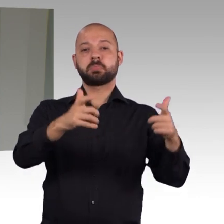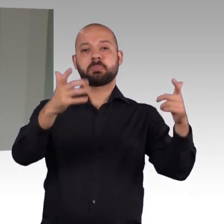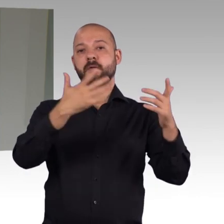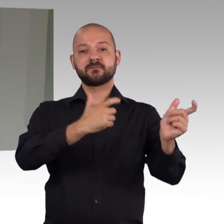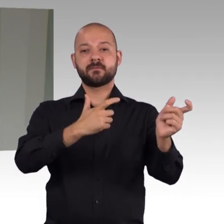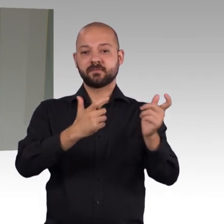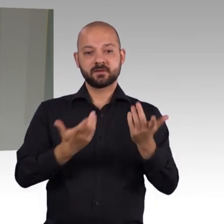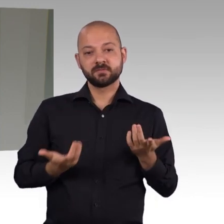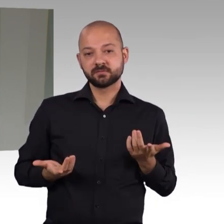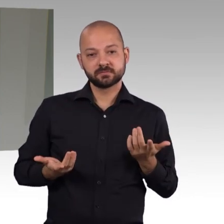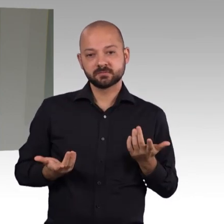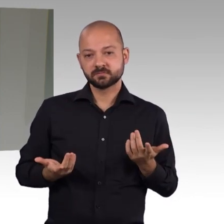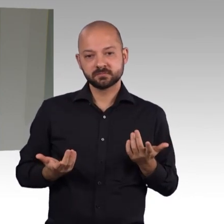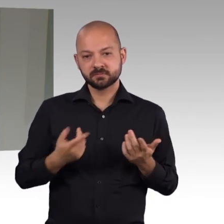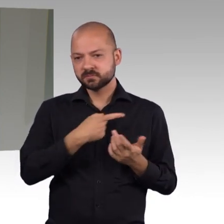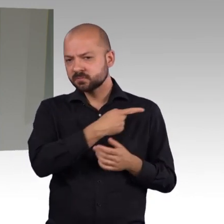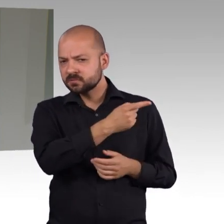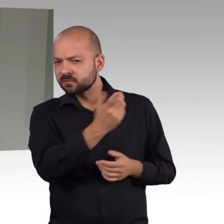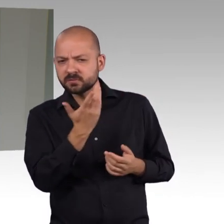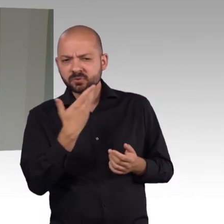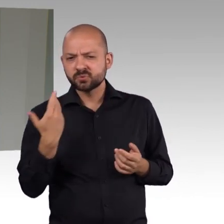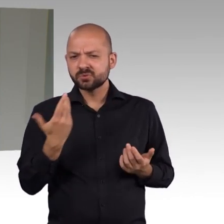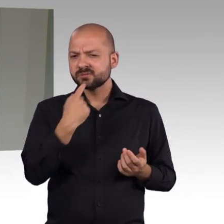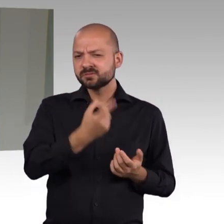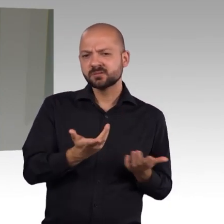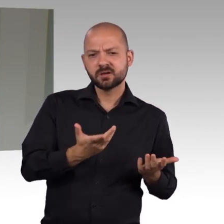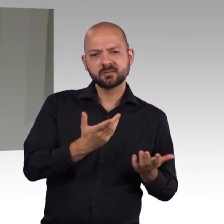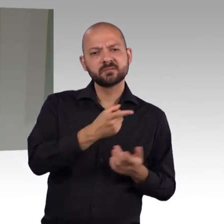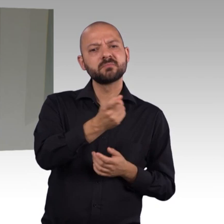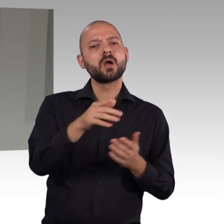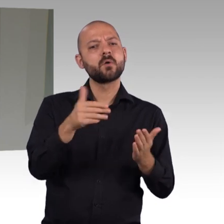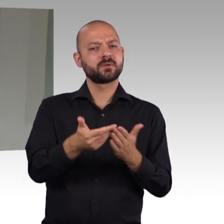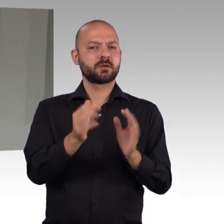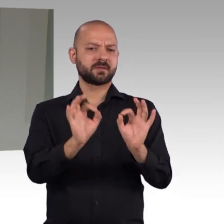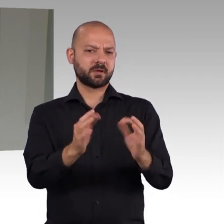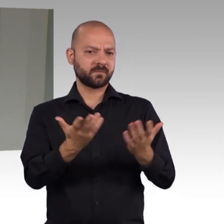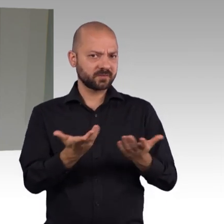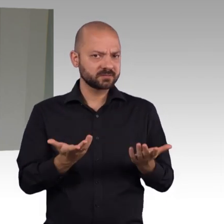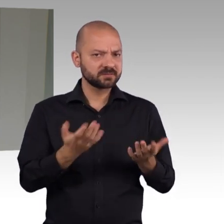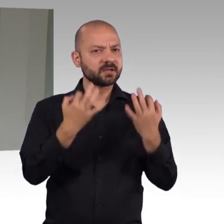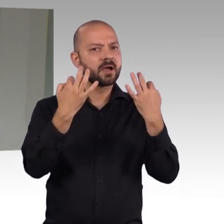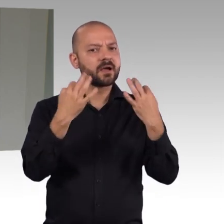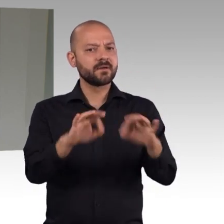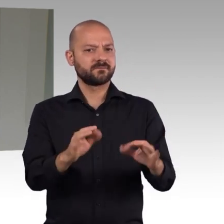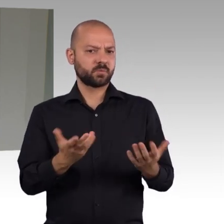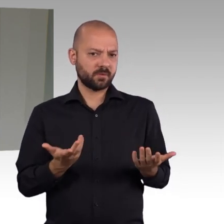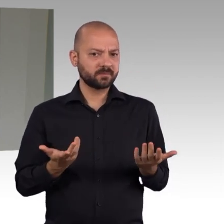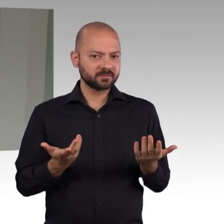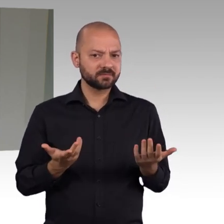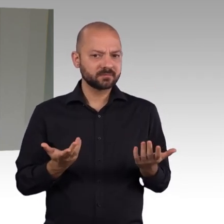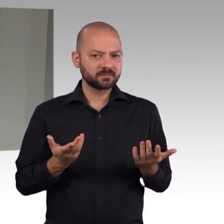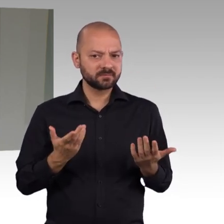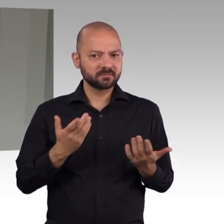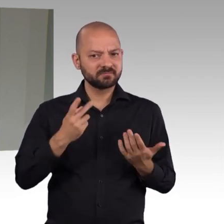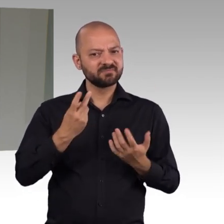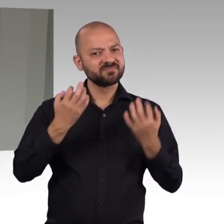finanziert. Und die Frau Kamp-Karrenbauer kann vieles, aber liebe Kolleginnen und